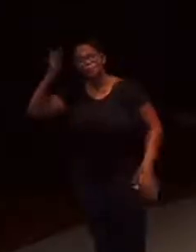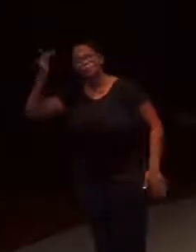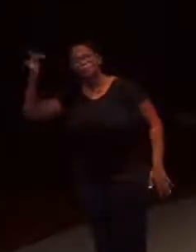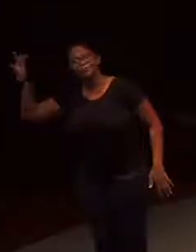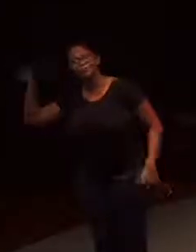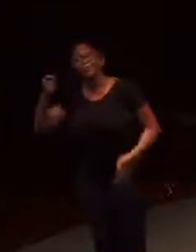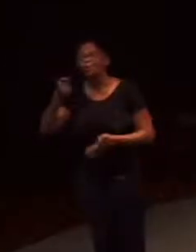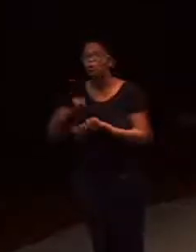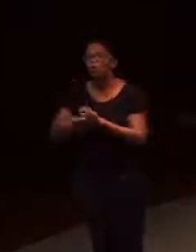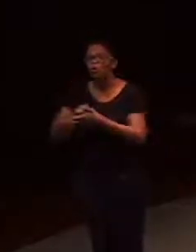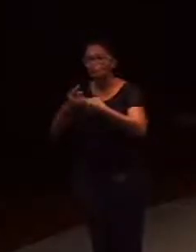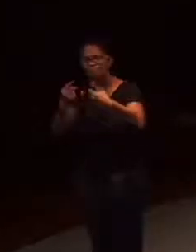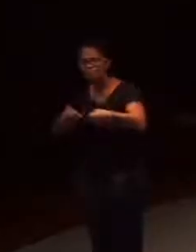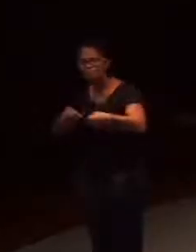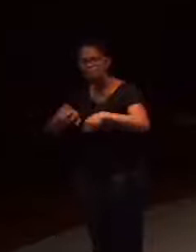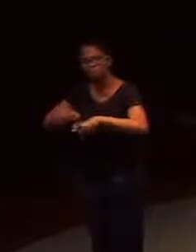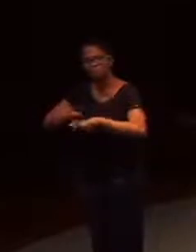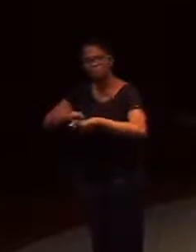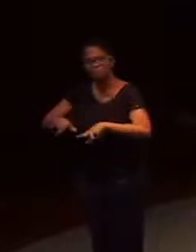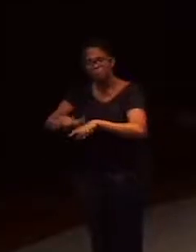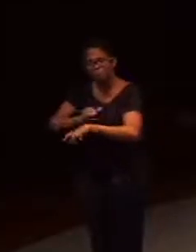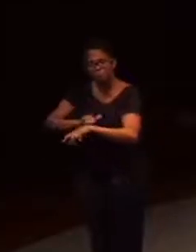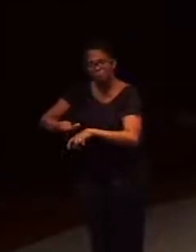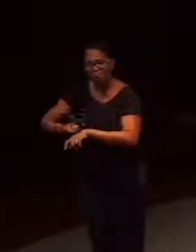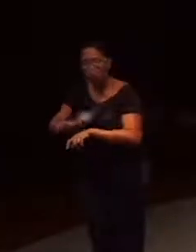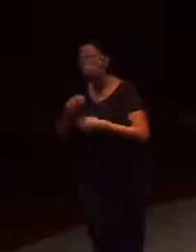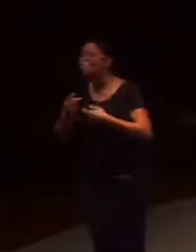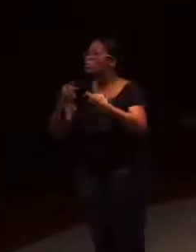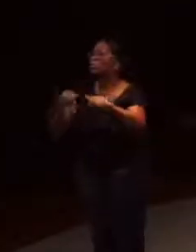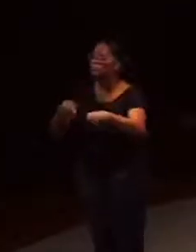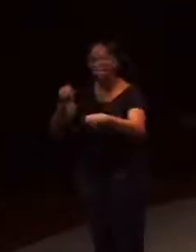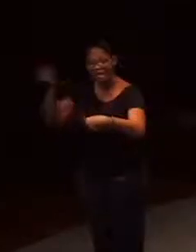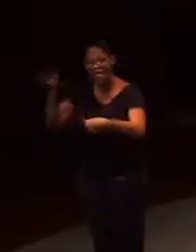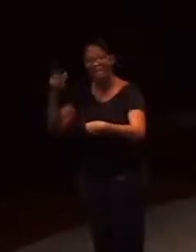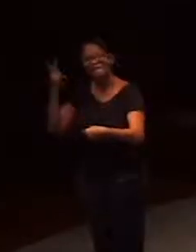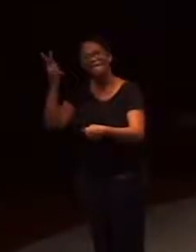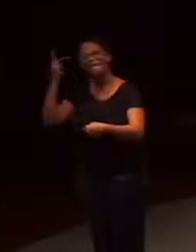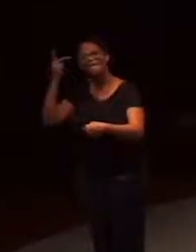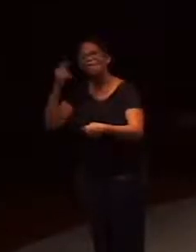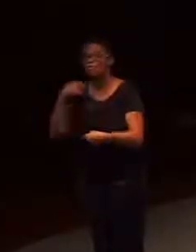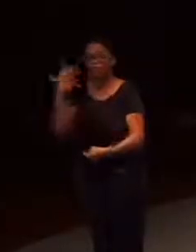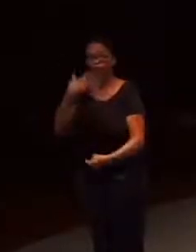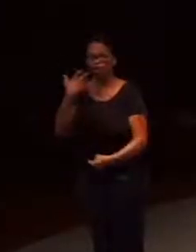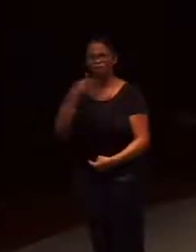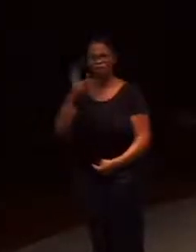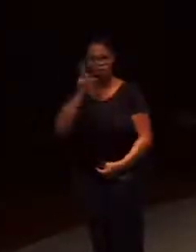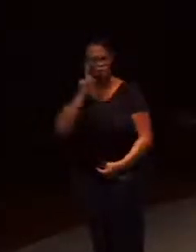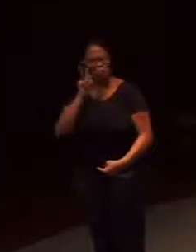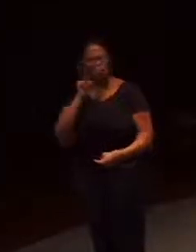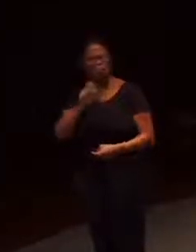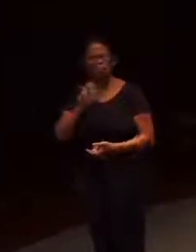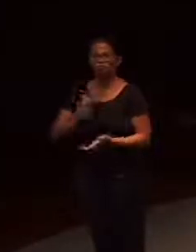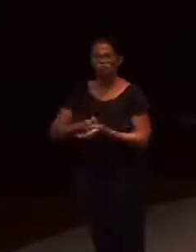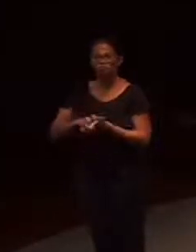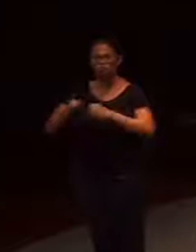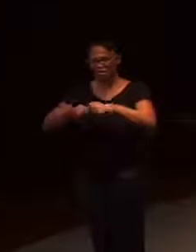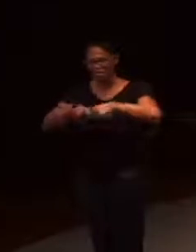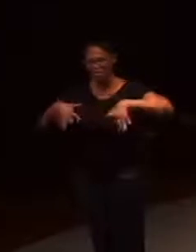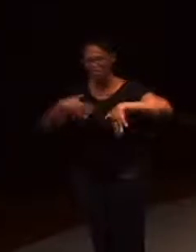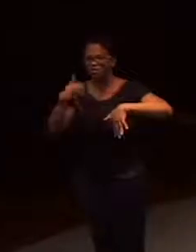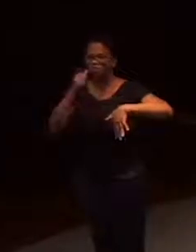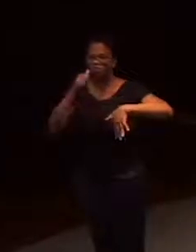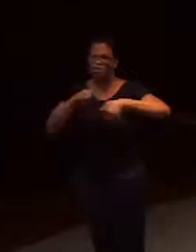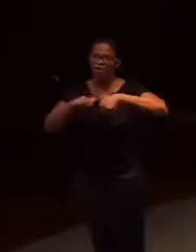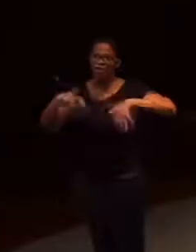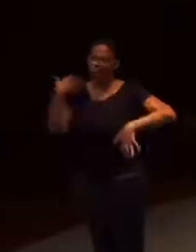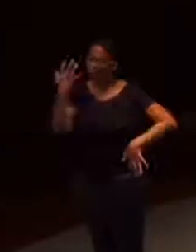diversas maneiras. Elas enfrentam cantando todo dia pela manhã. É isso que elas fazem. Isso formou uma